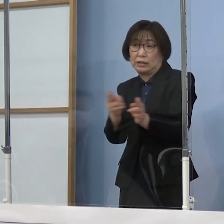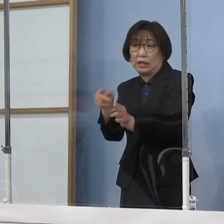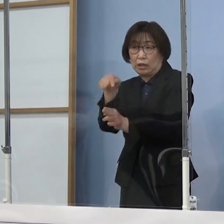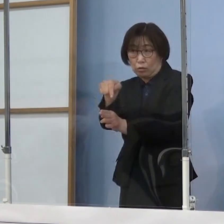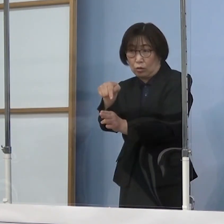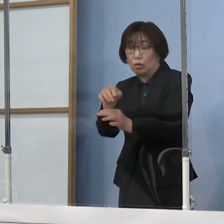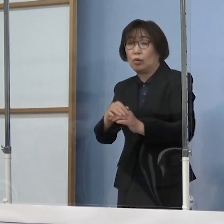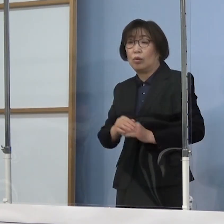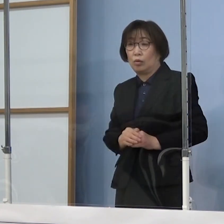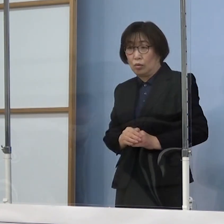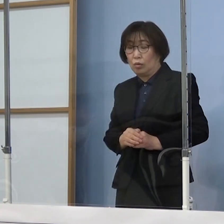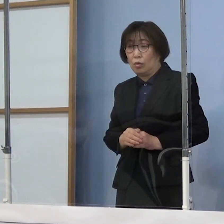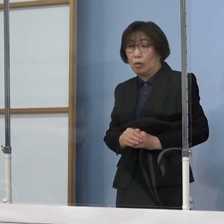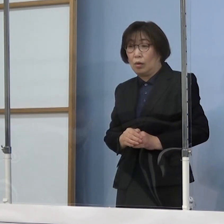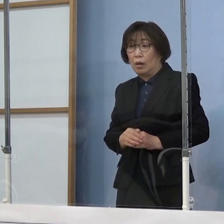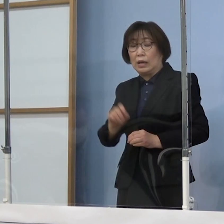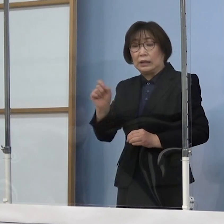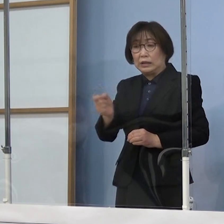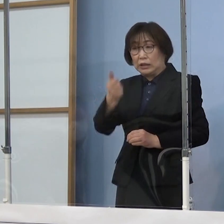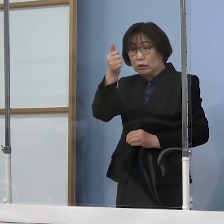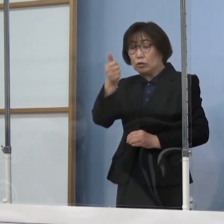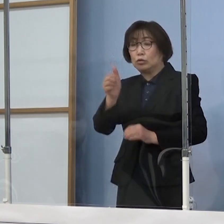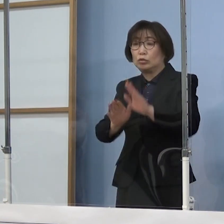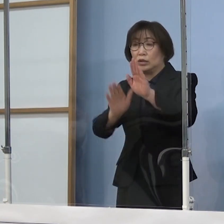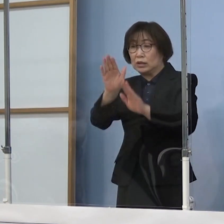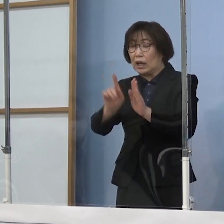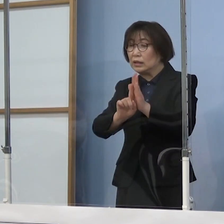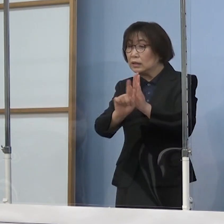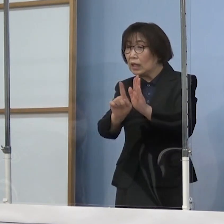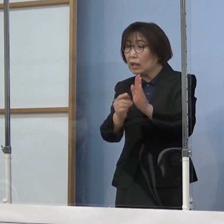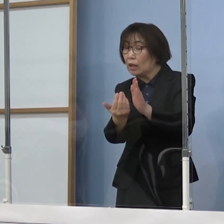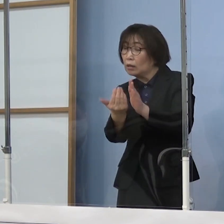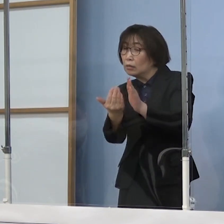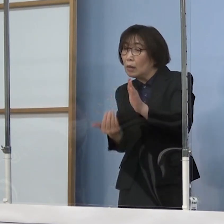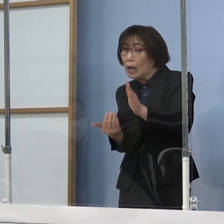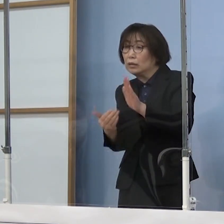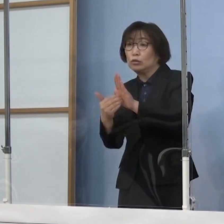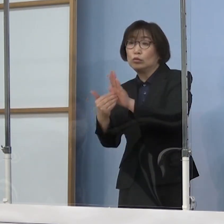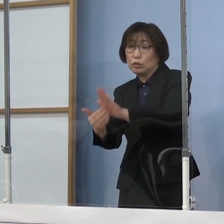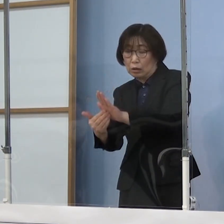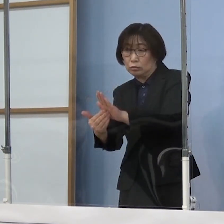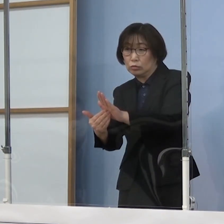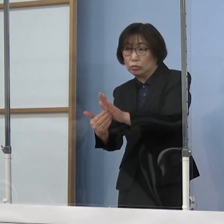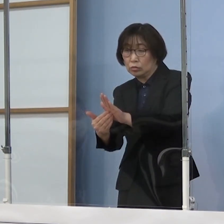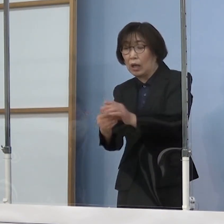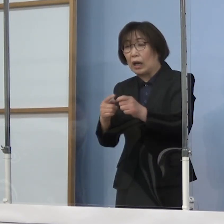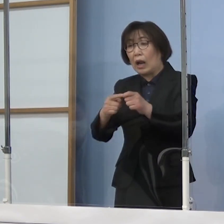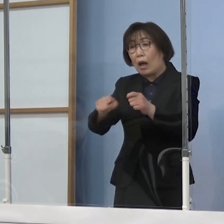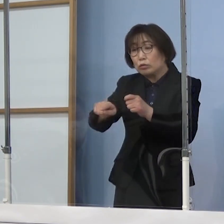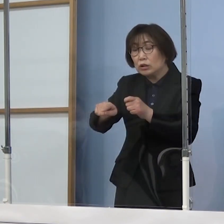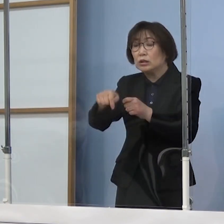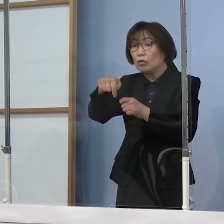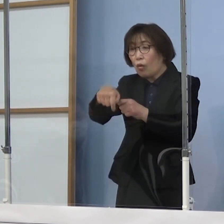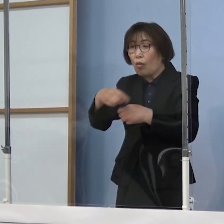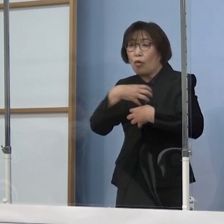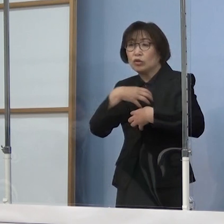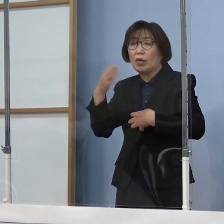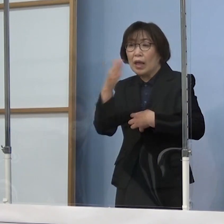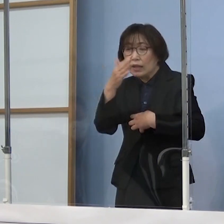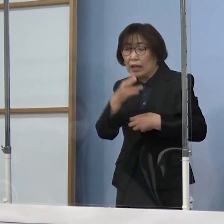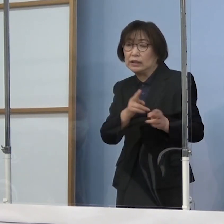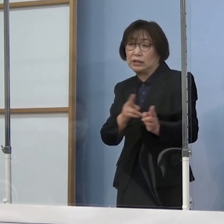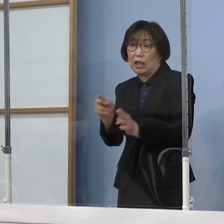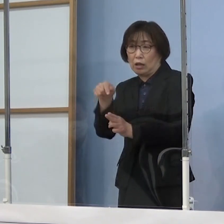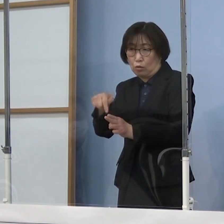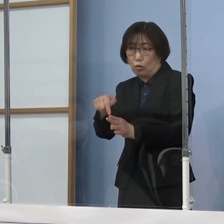事態宣言に行かないように空振りを恐れず行う制度と、まあ、こうしたことから言うと、やはり知事たちがそれぞ